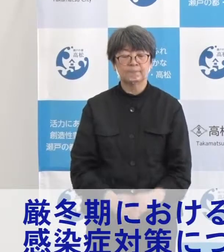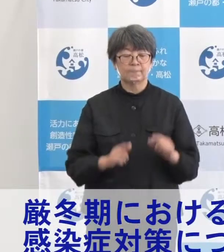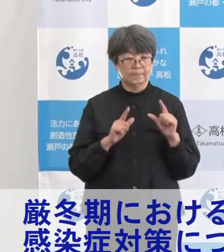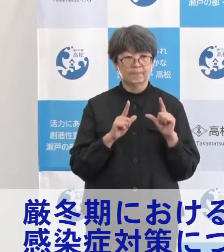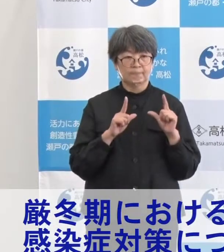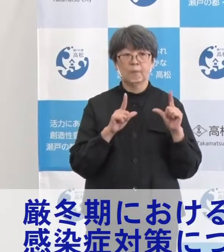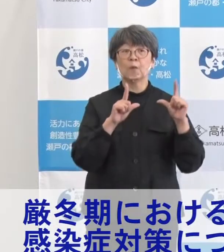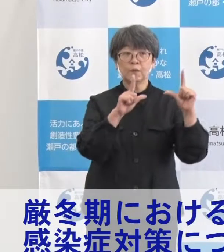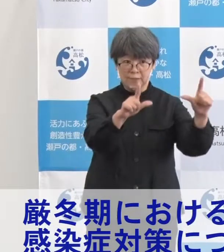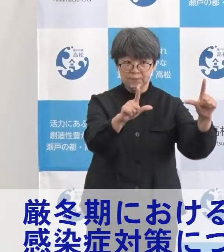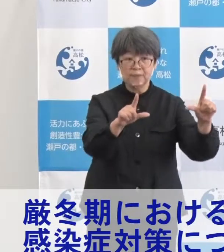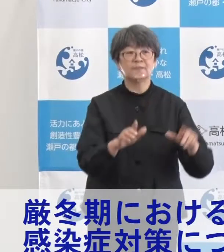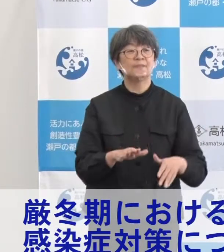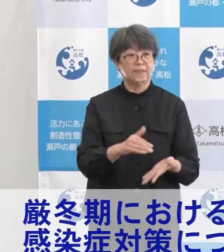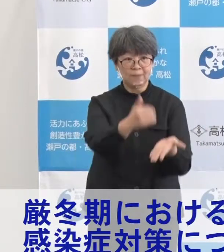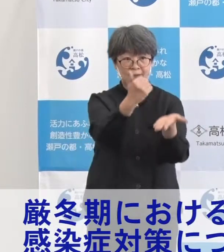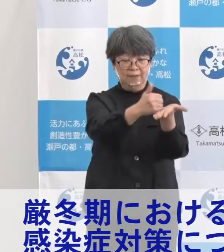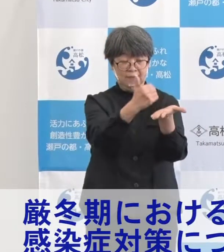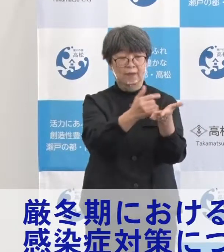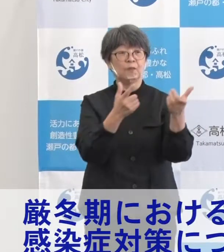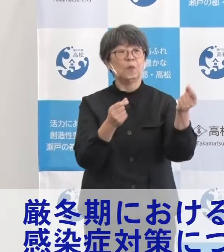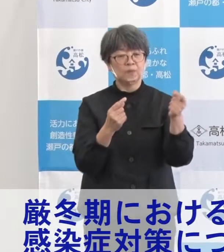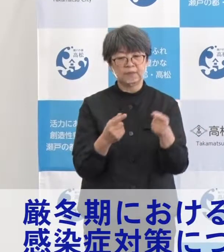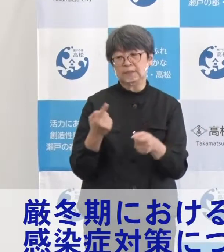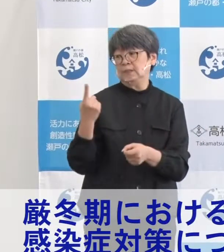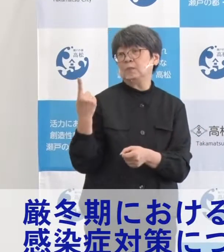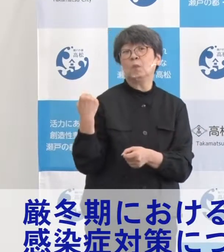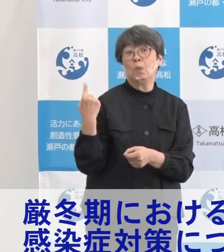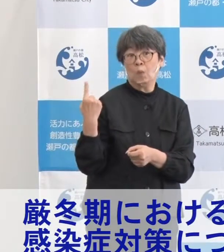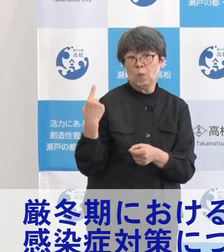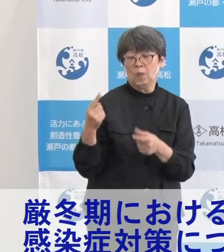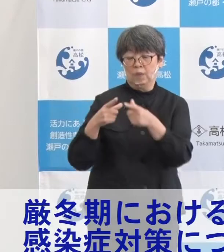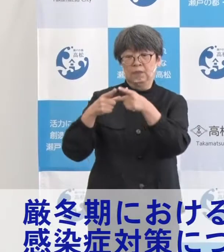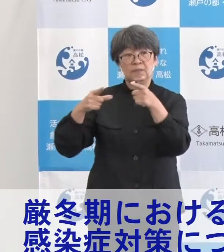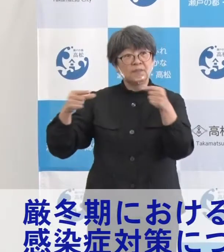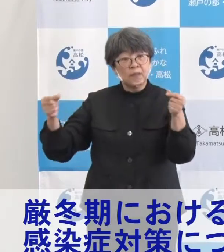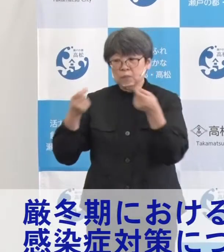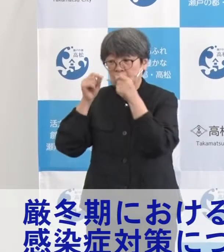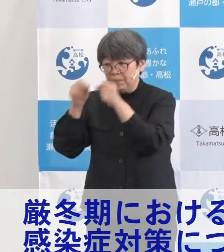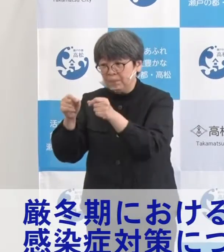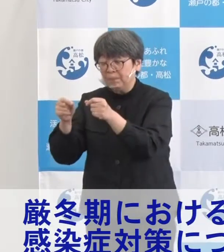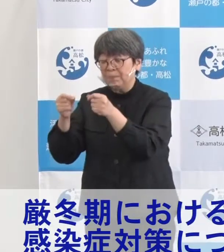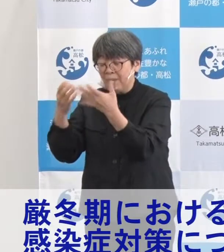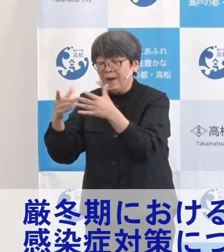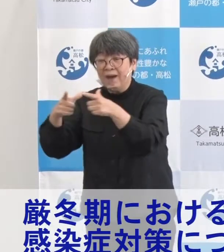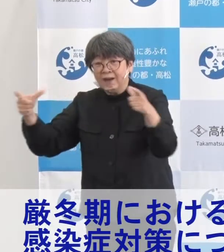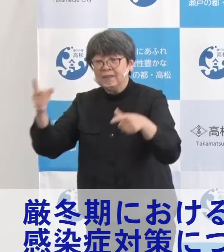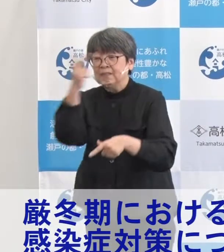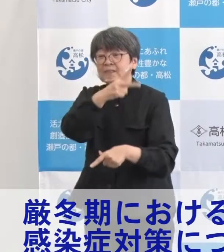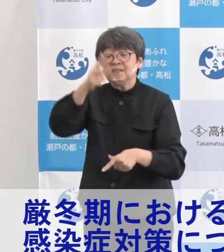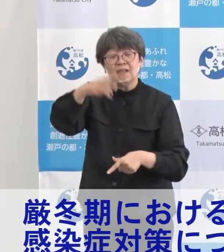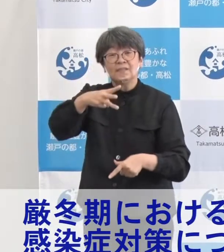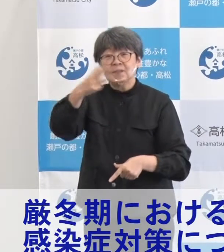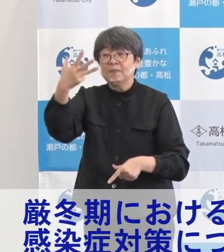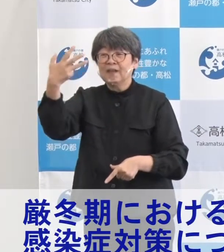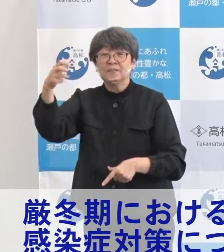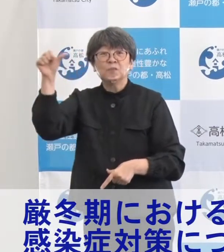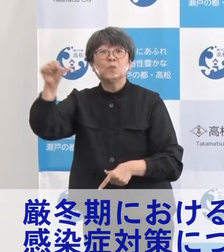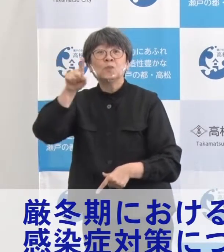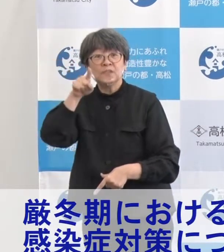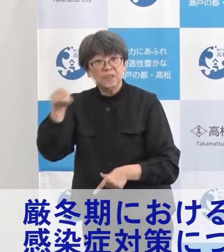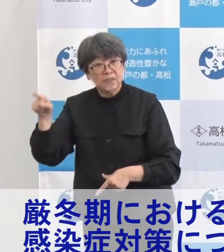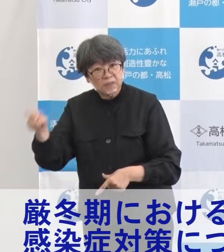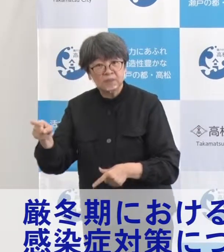はい今お話ございましたようにまぁ昨日の全国の新規感染者が2385人ということで